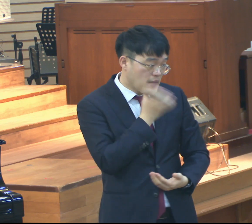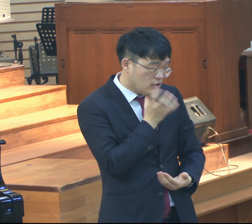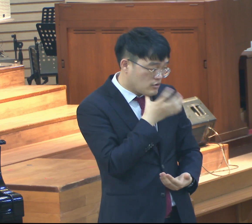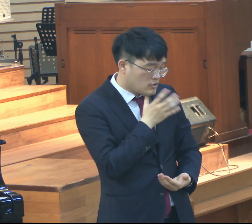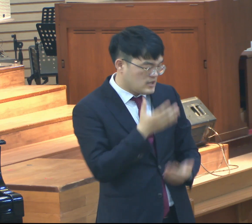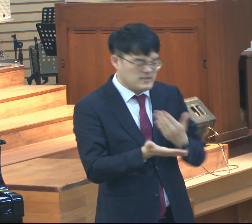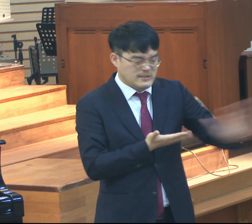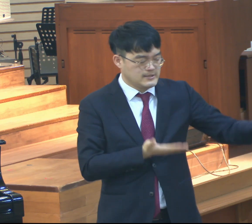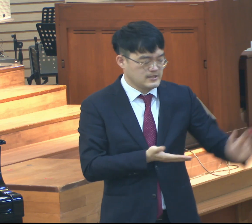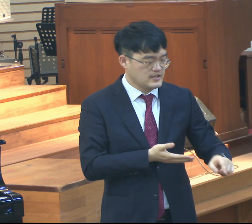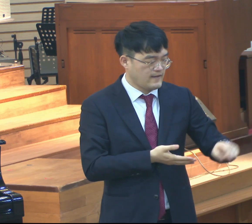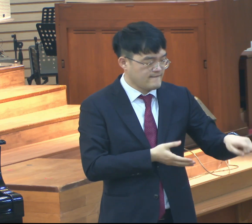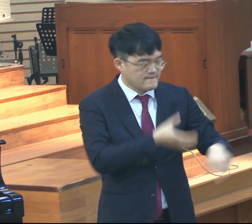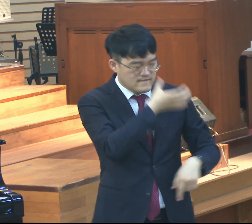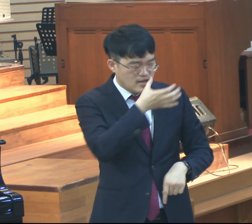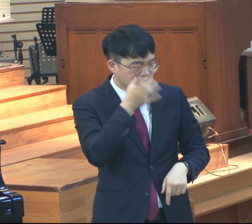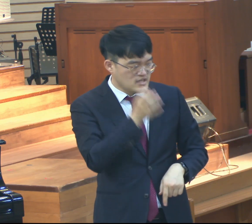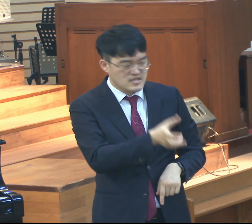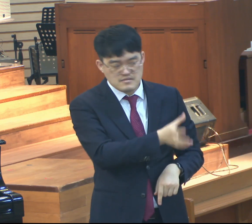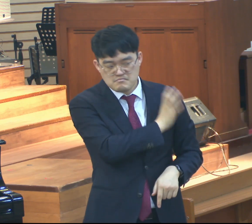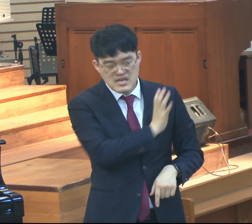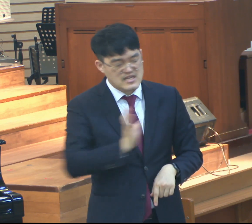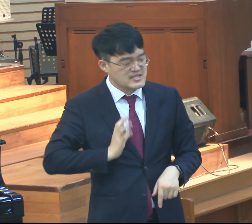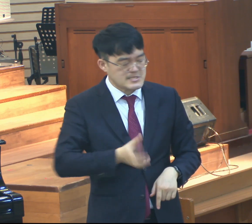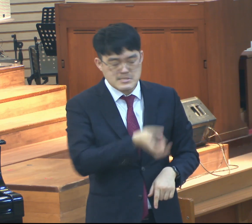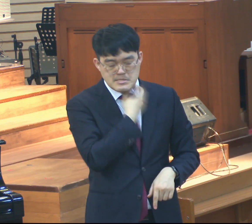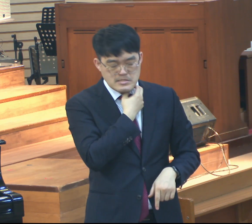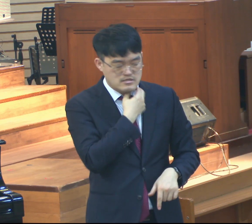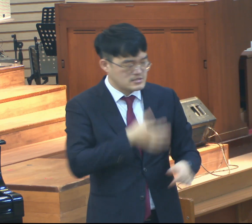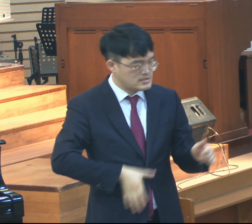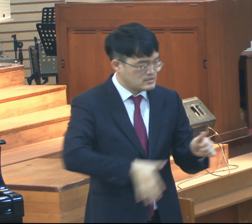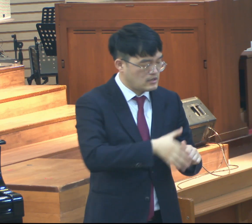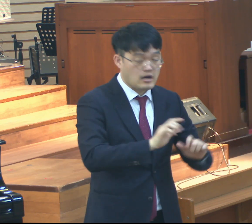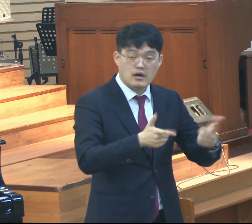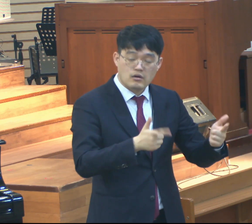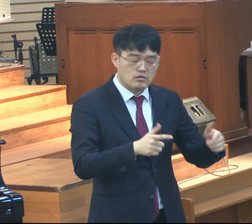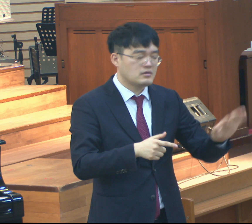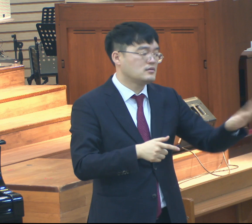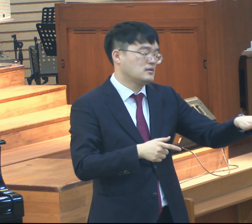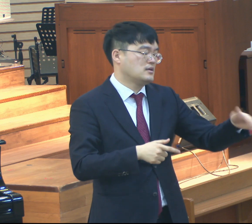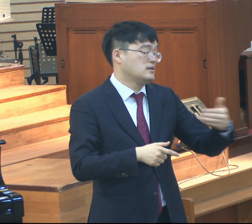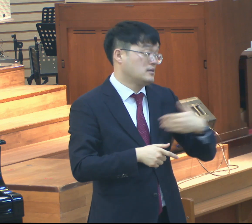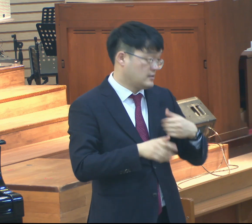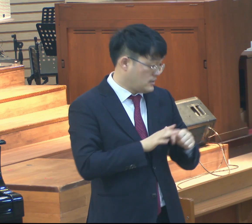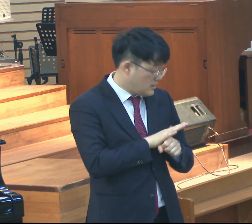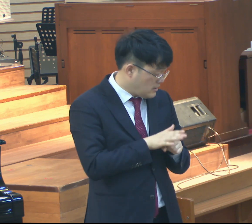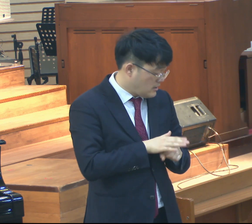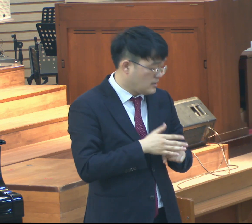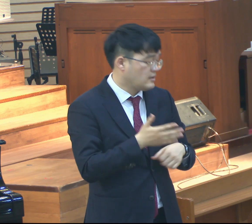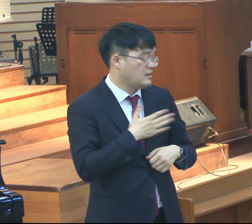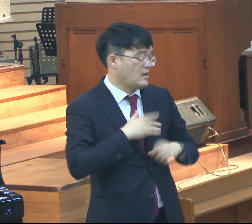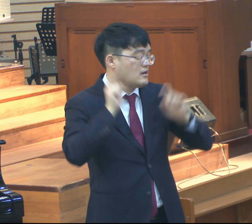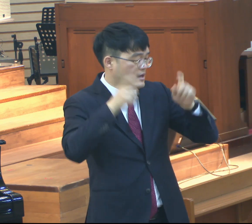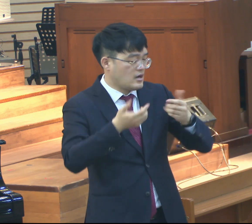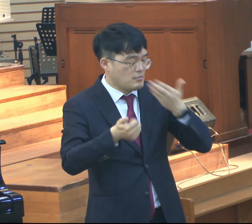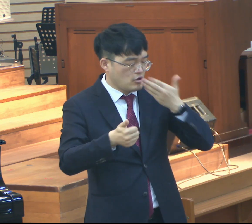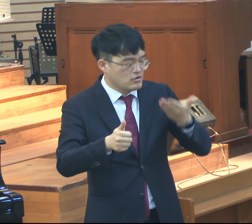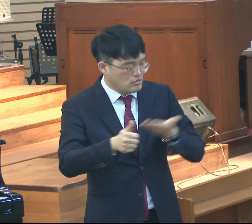아니하시고 내 양을 먹이라고 기회를 주셨던 주님의 뒤를 우리는 따라가야 하겠습니다.